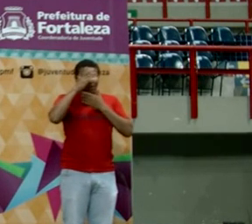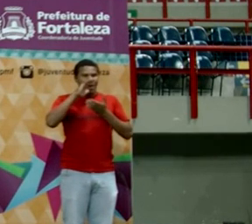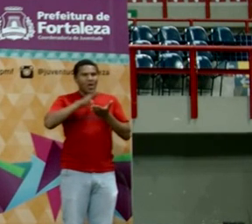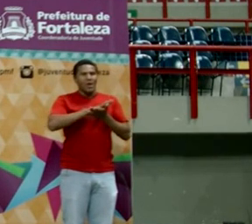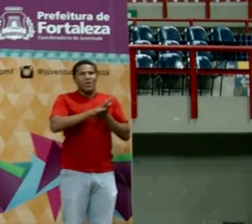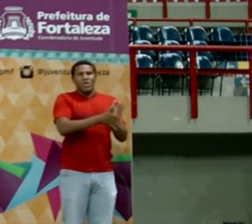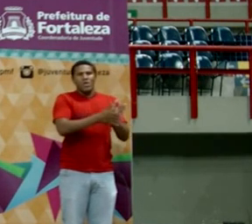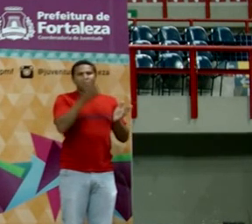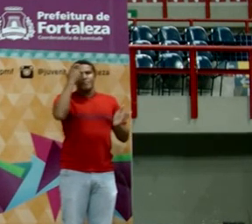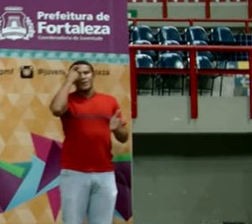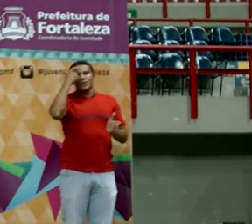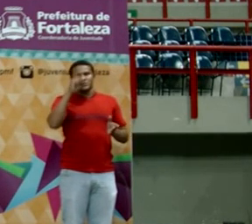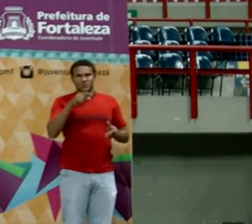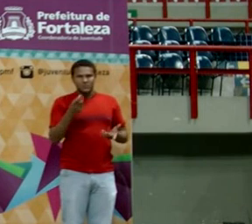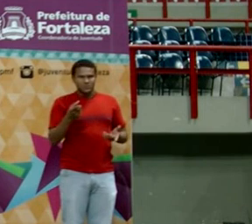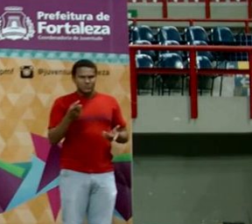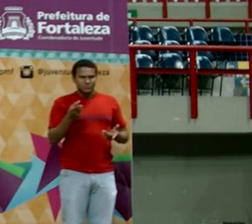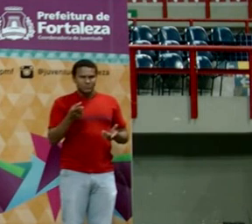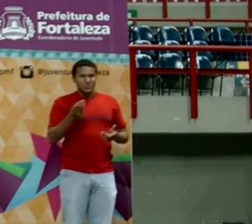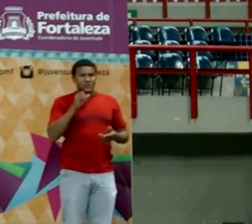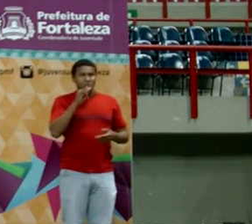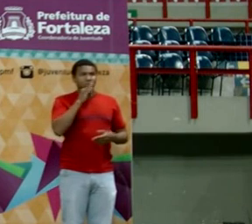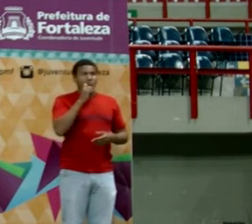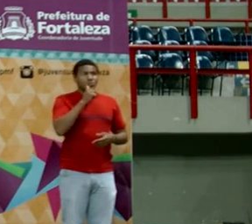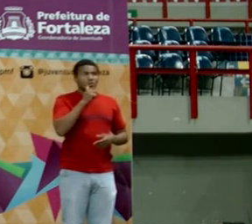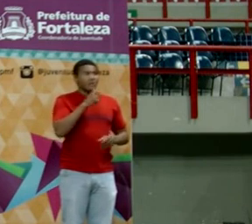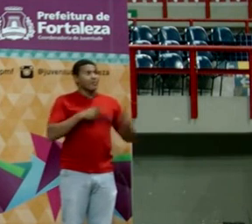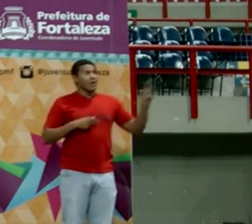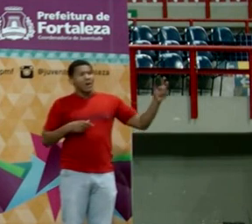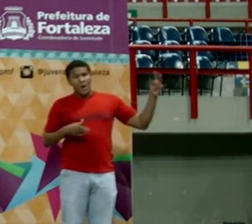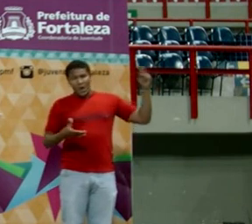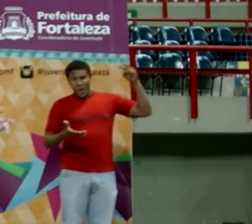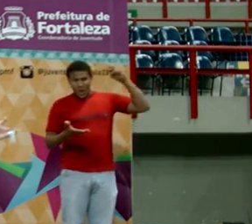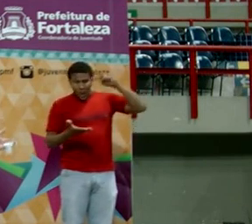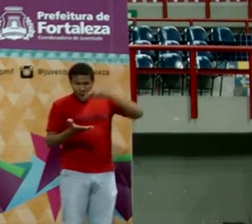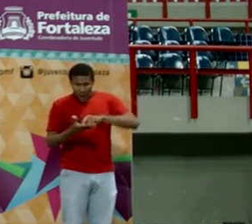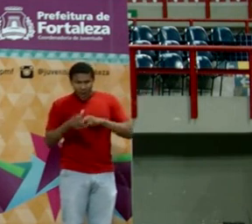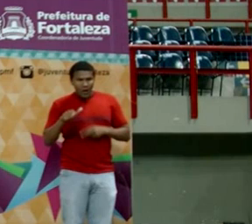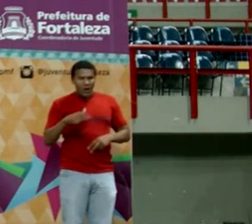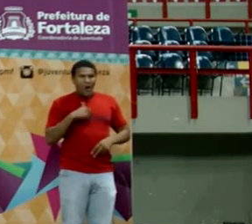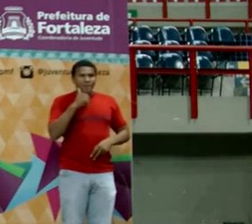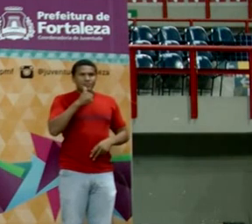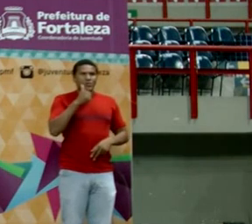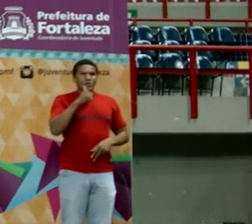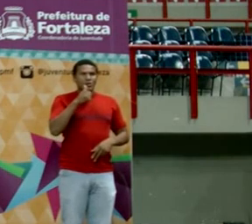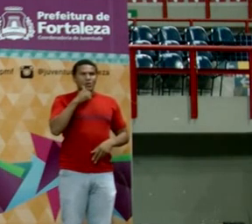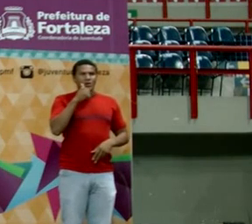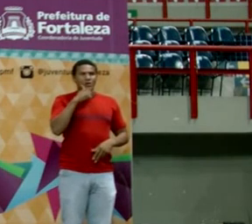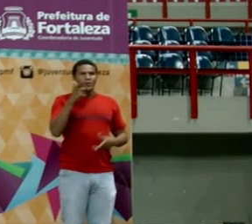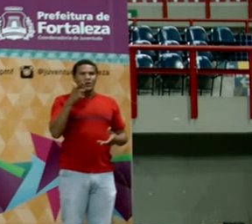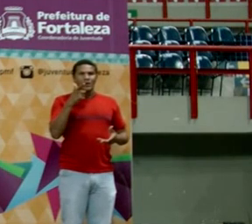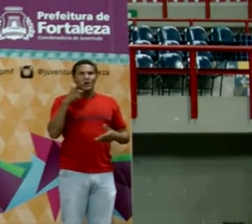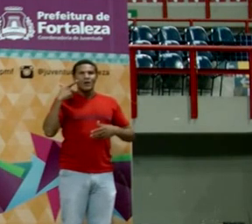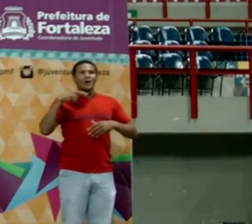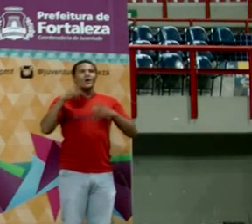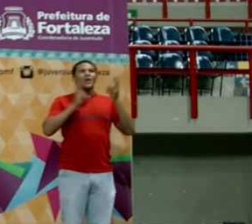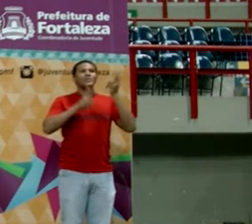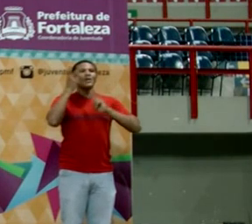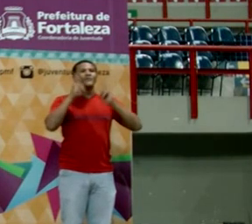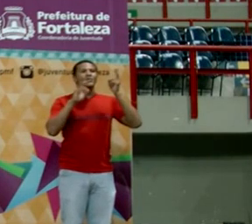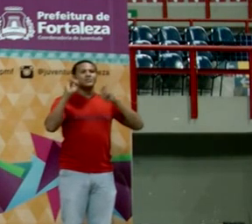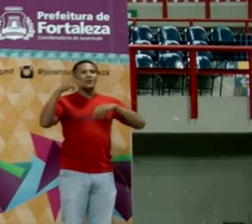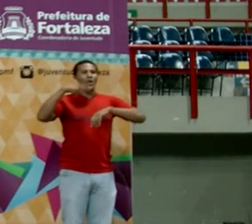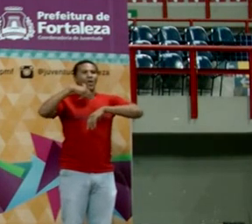humilhada. Aí você imagina a mulher dessa muçulmana vindo para cá no carnaval e vendo o que acontece nas imagens do desfile da escola de